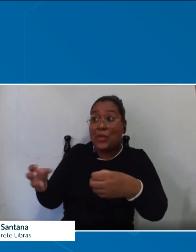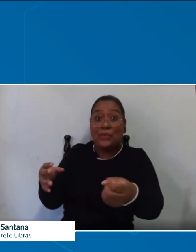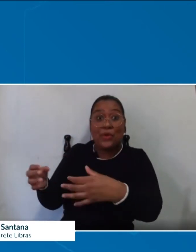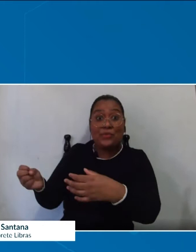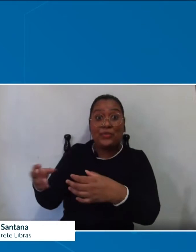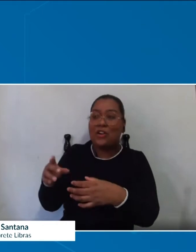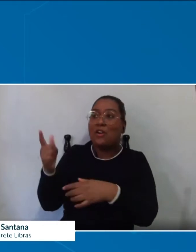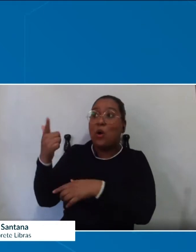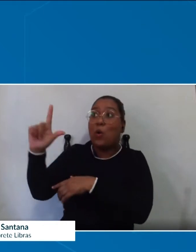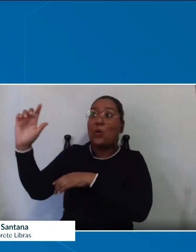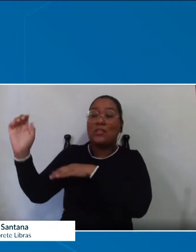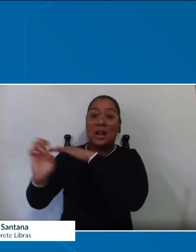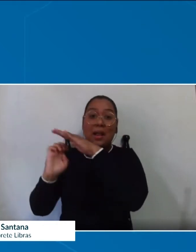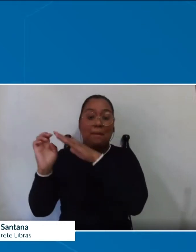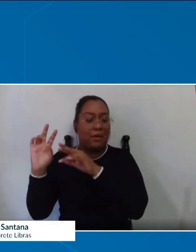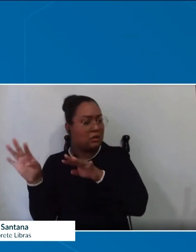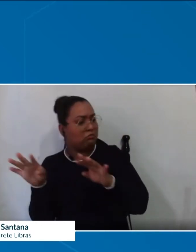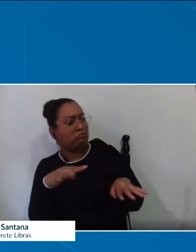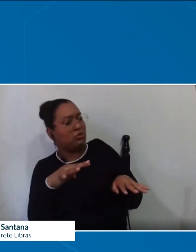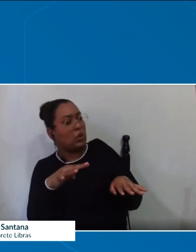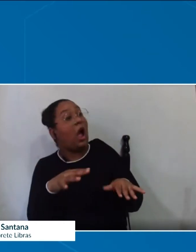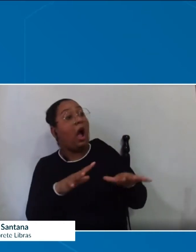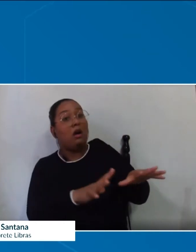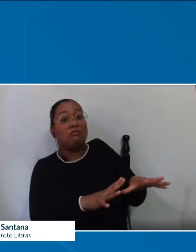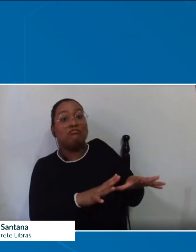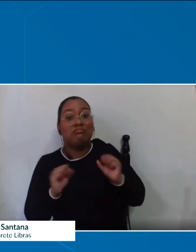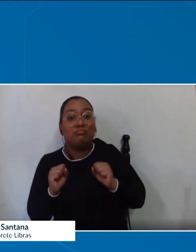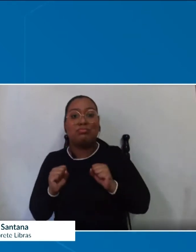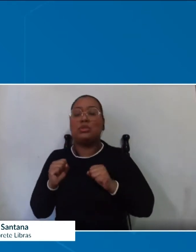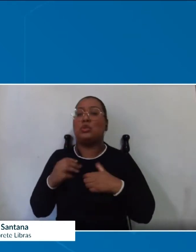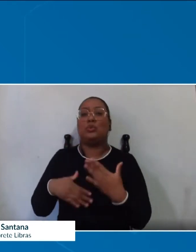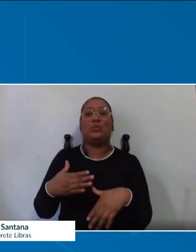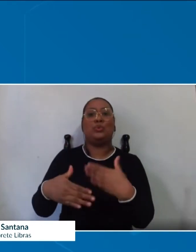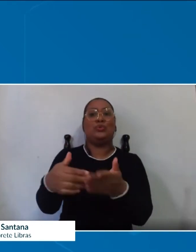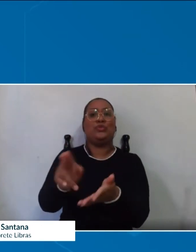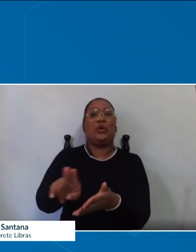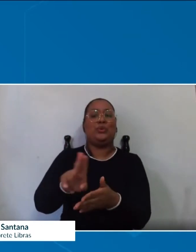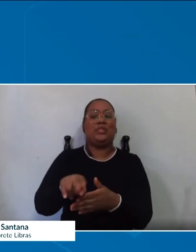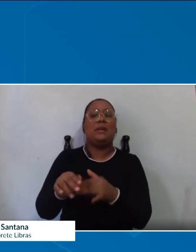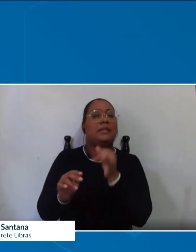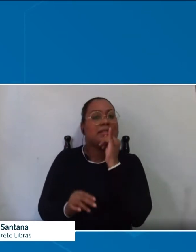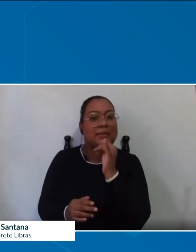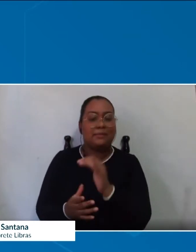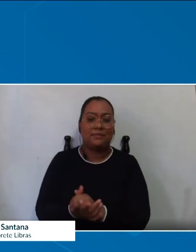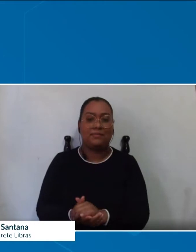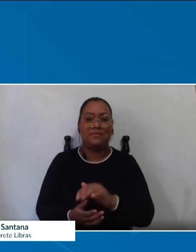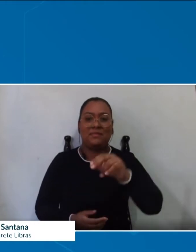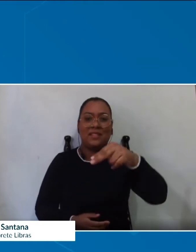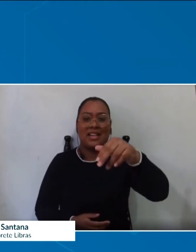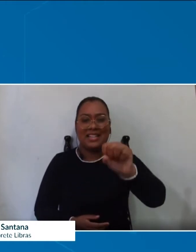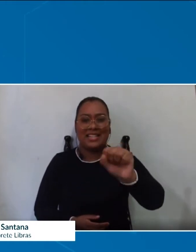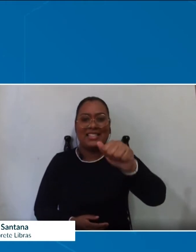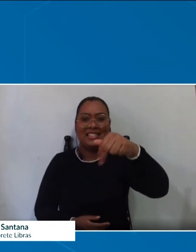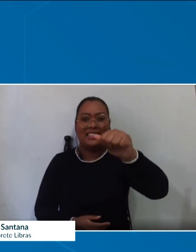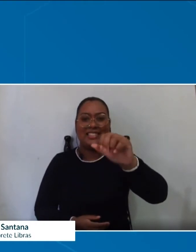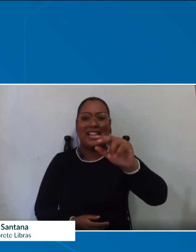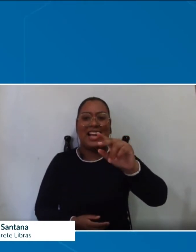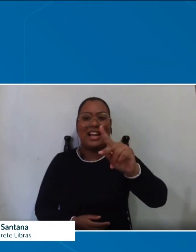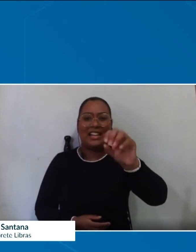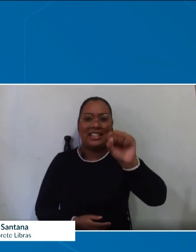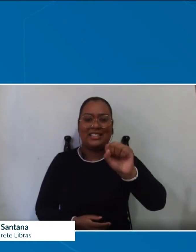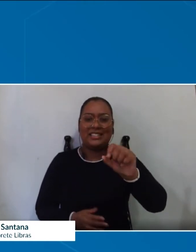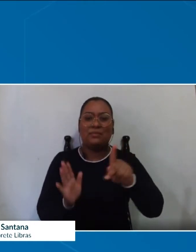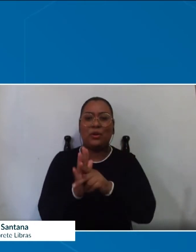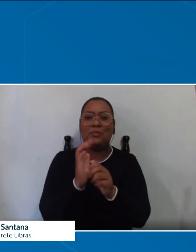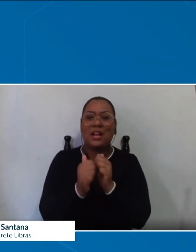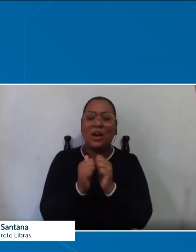outras indústrias vão se apropriar e começar a utilizar. Por exemplo, esses snacks de arroz, hoje já é uma realidade,